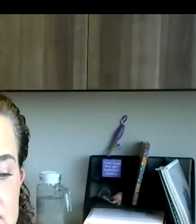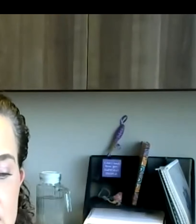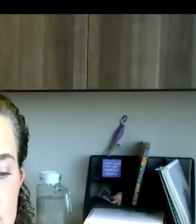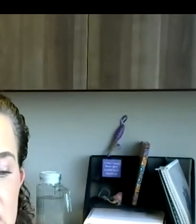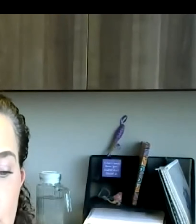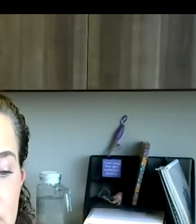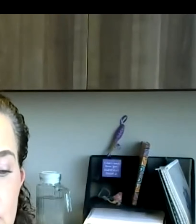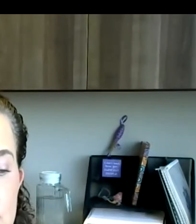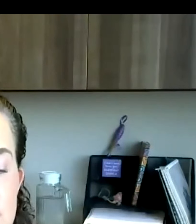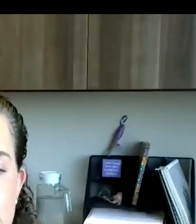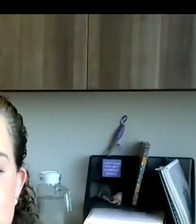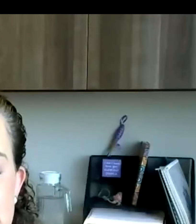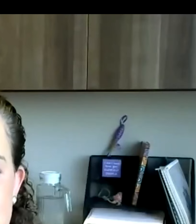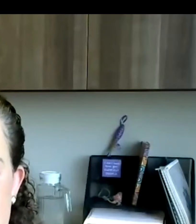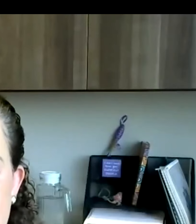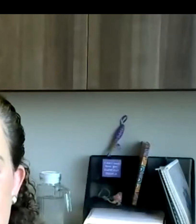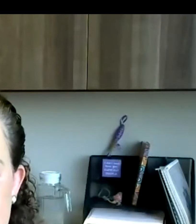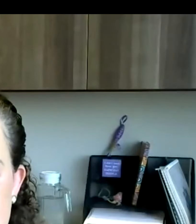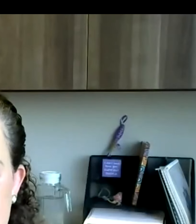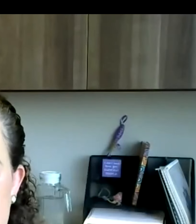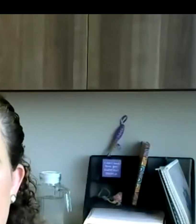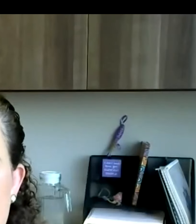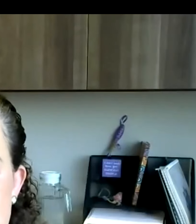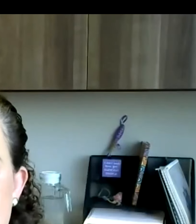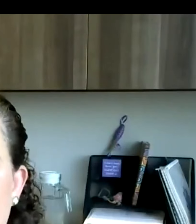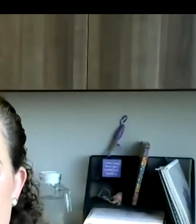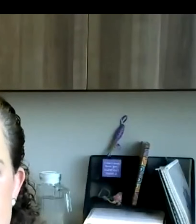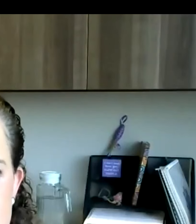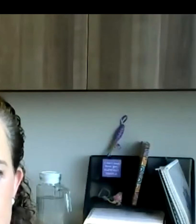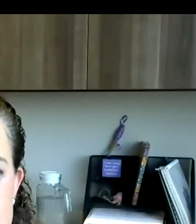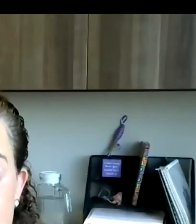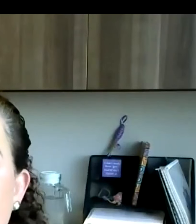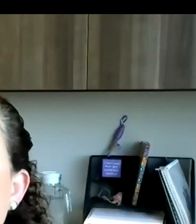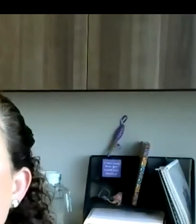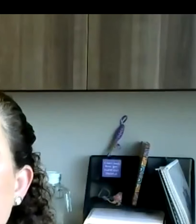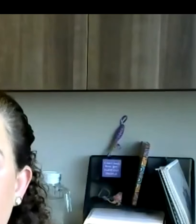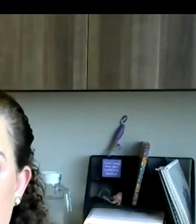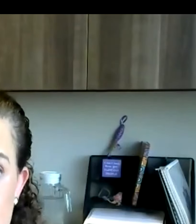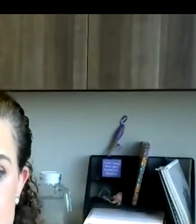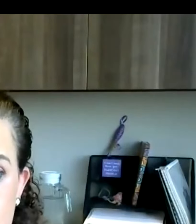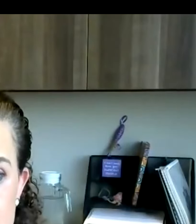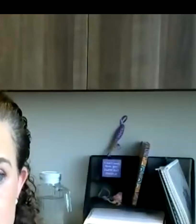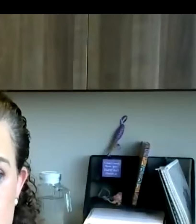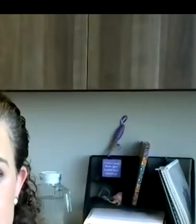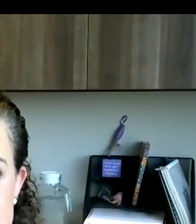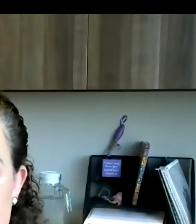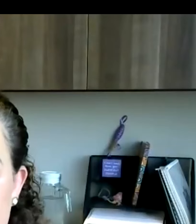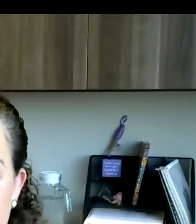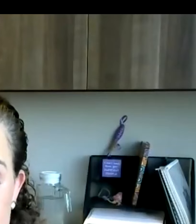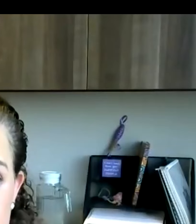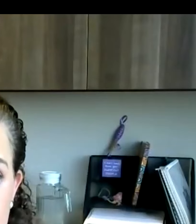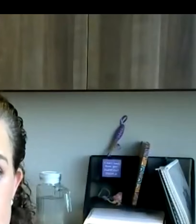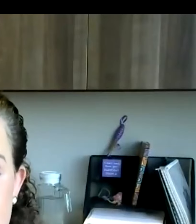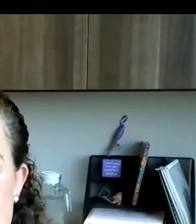resulten necesarios de acuerdo con los tipos de tratamiento que realicen. Entonces, es lo que les comentaba, no podemos tener un aviso de